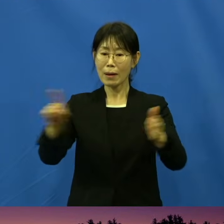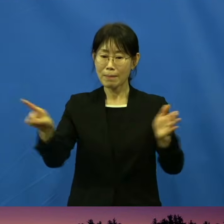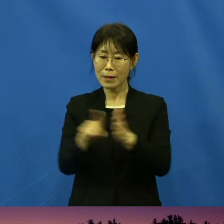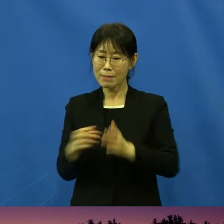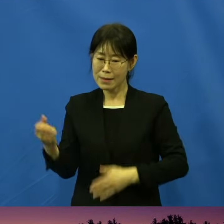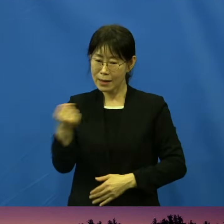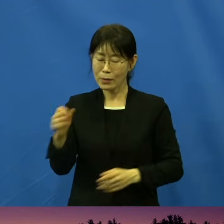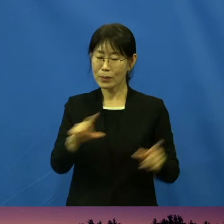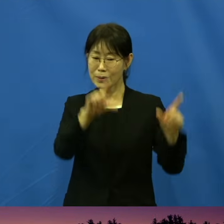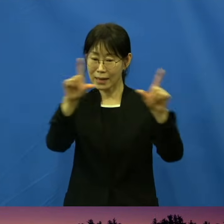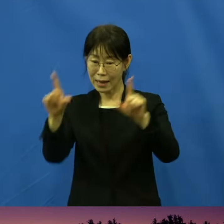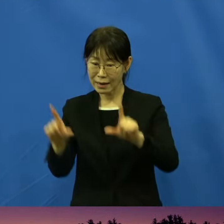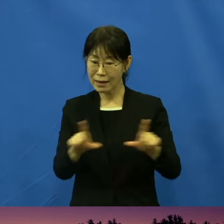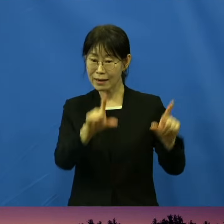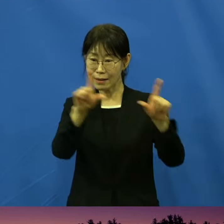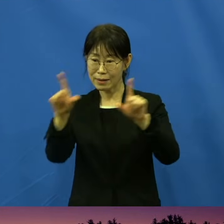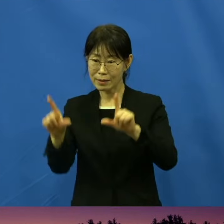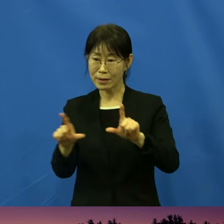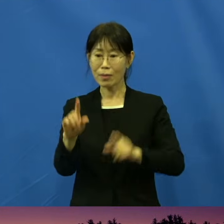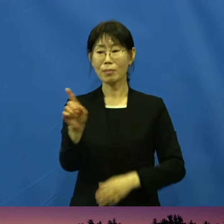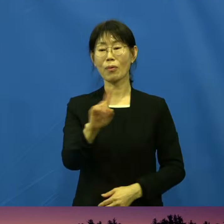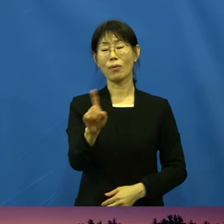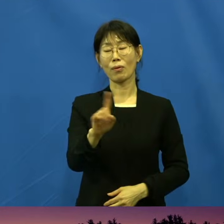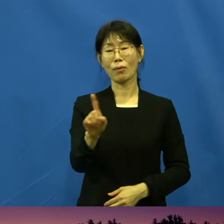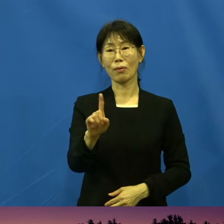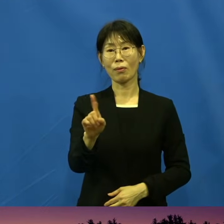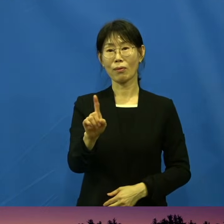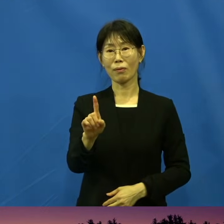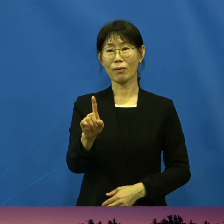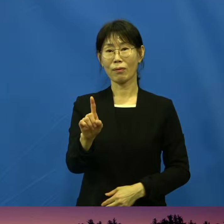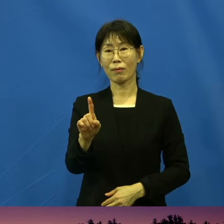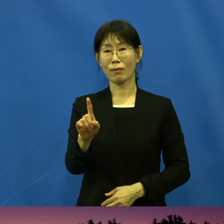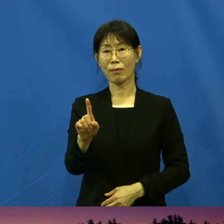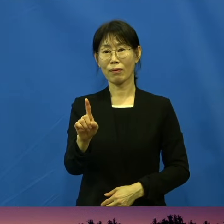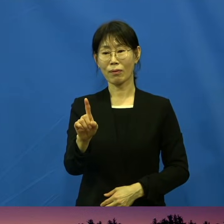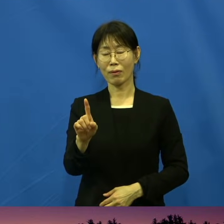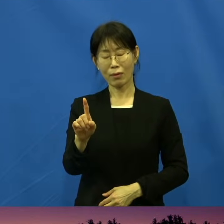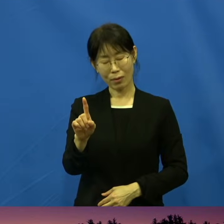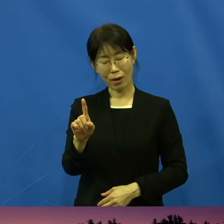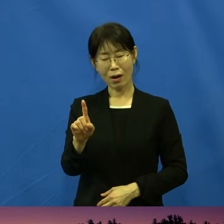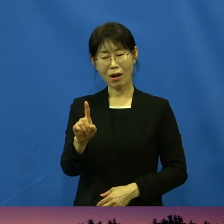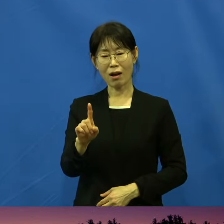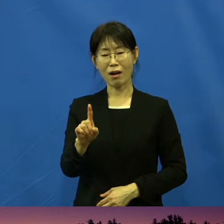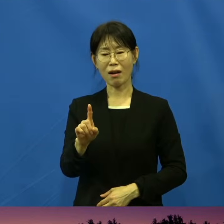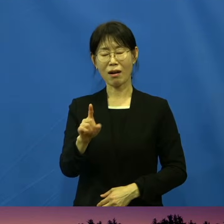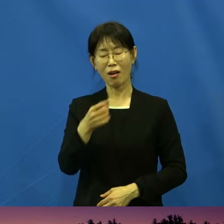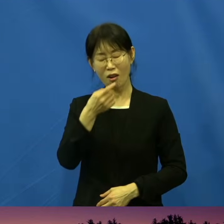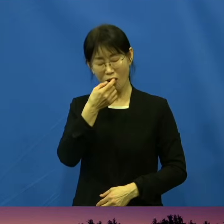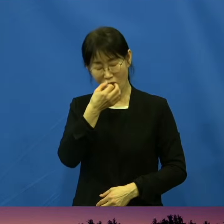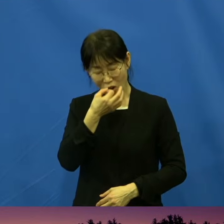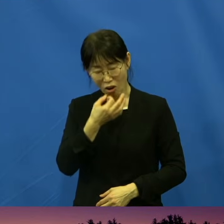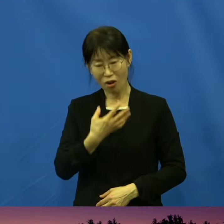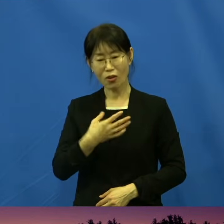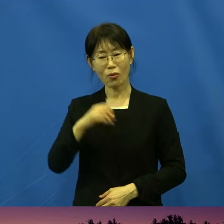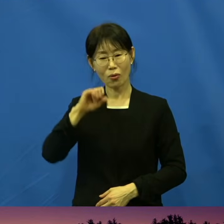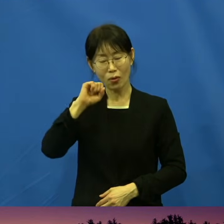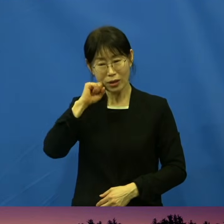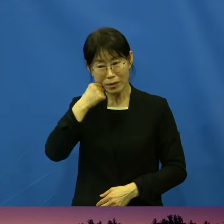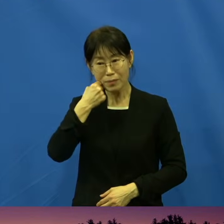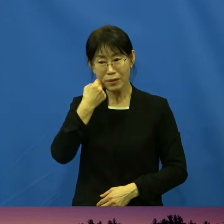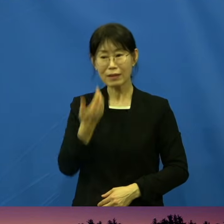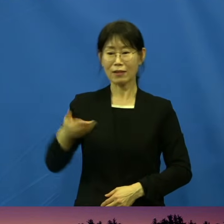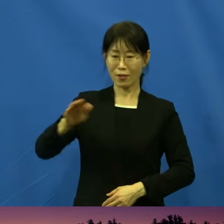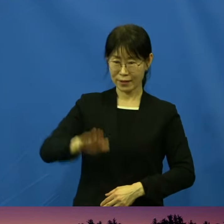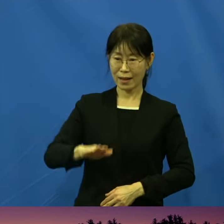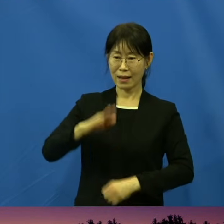사는 삶, 그리스도 안에서 사는 삶이란, 여러분, 이것은 우리의 상상을 훨씬 더 넘어서는 삶을 하나님이 약속하고 있는